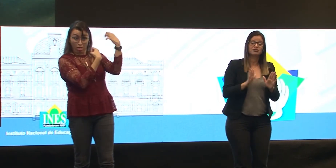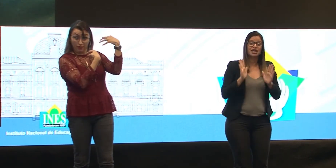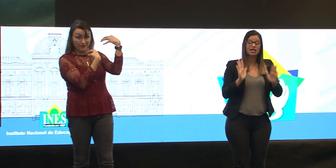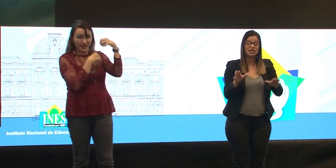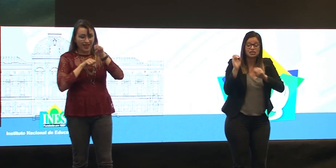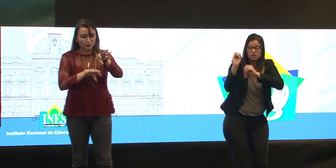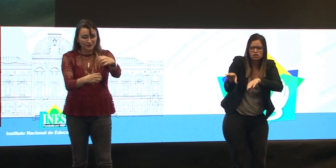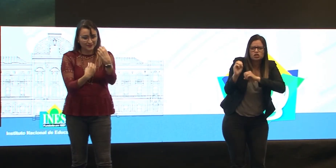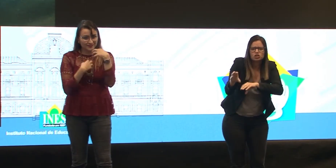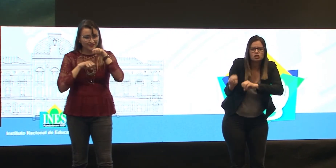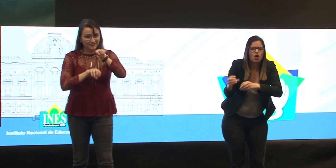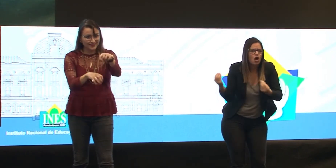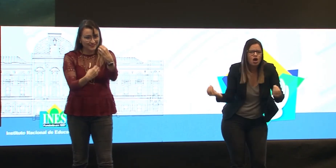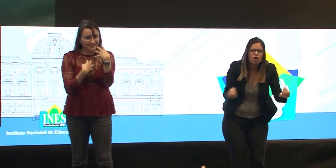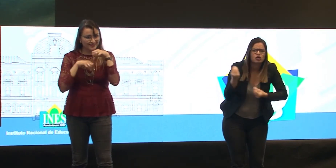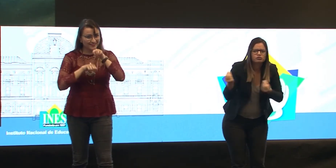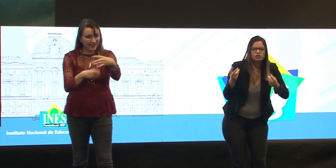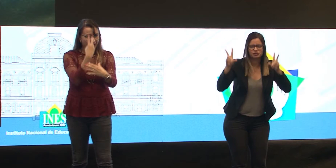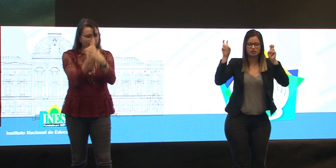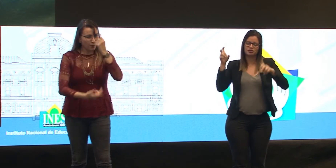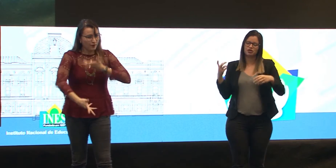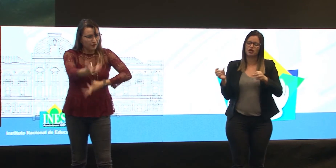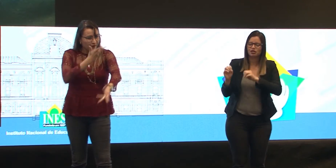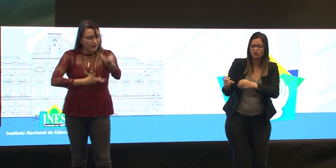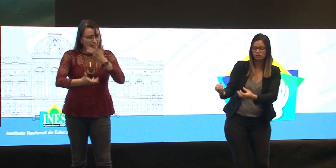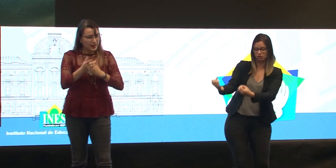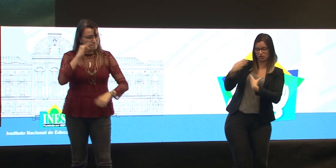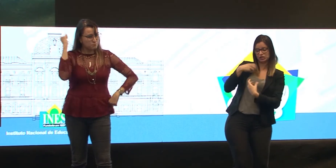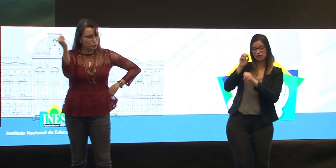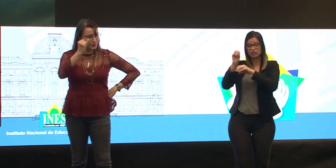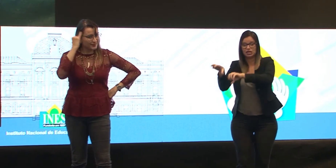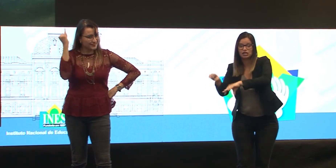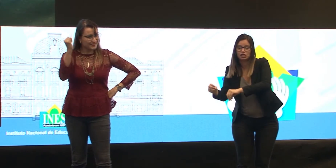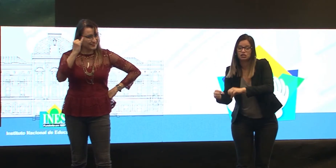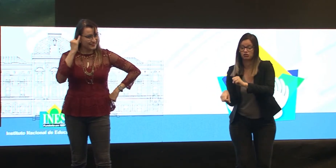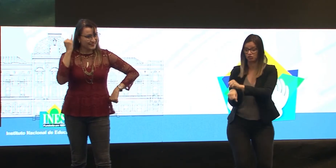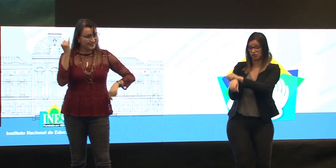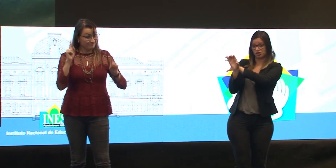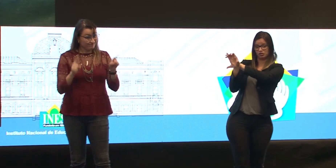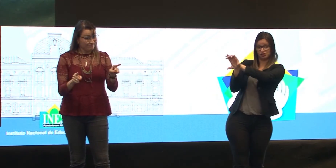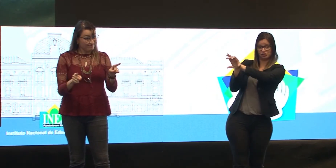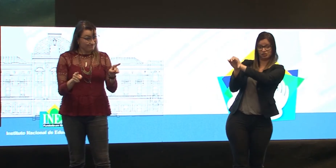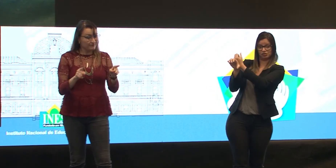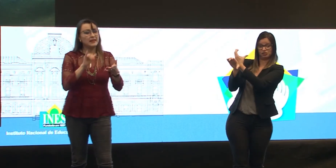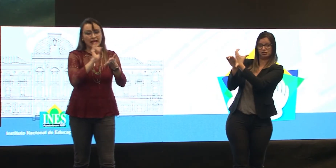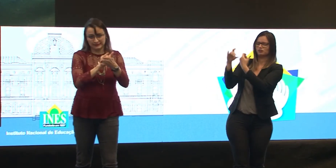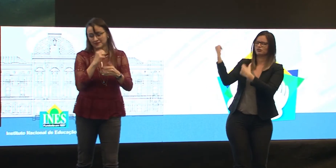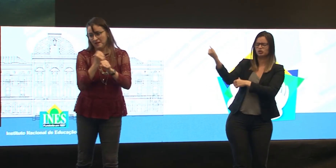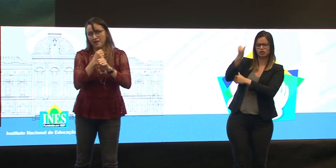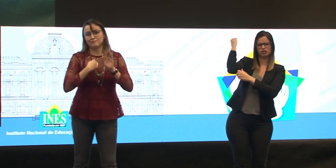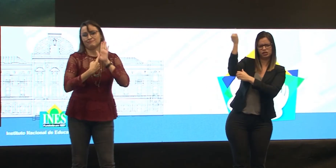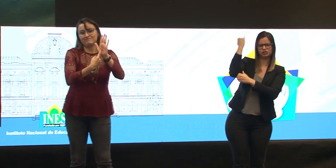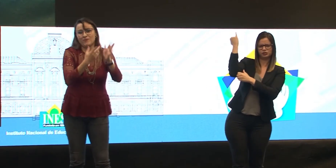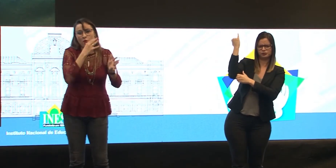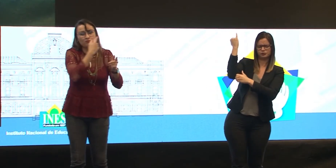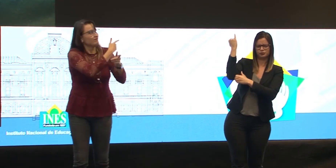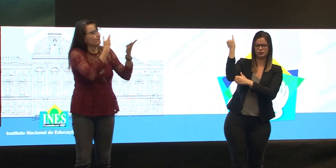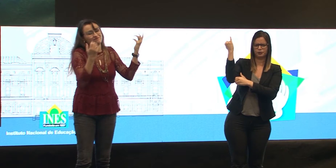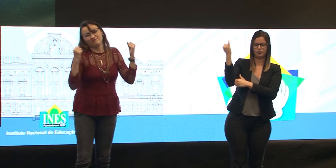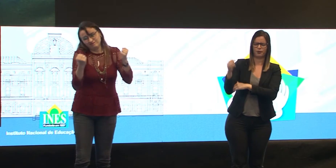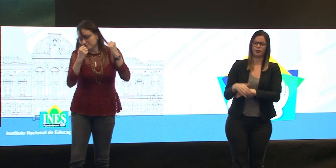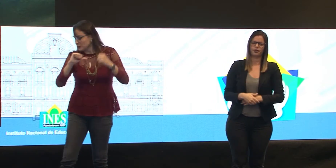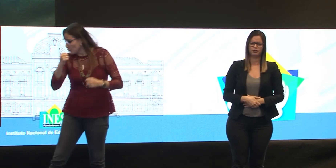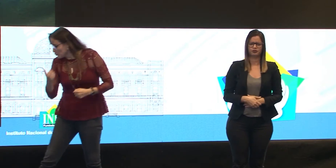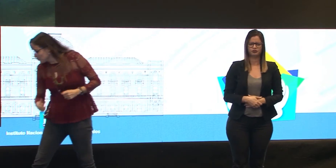interação. Só que a educação, ela é feita numa via de mão dupla. E pensar que tanto o professor quanto o aluno precisam